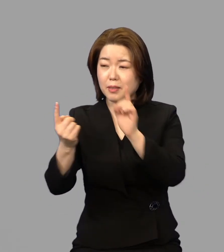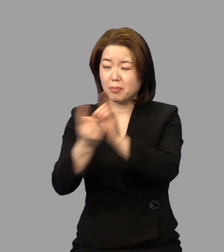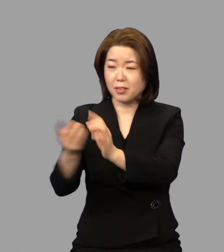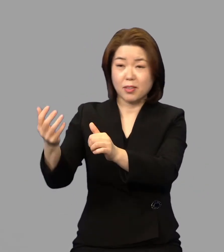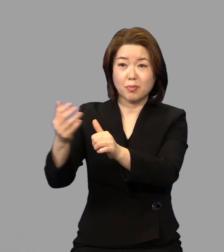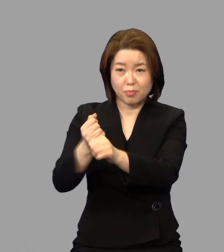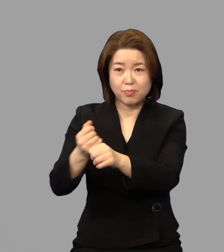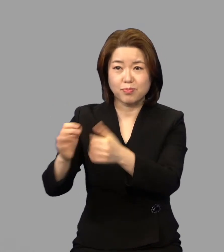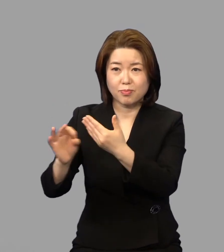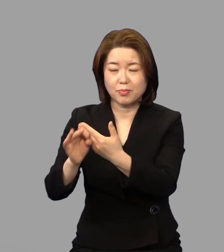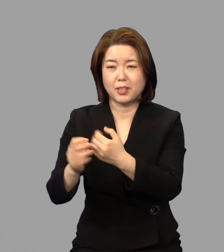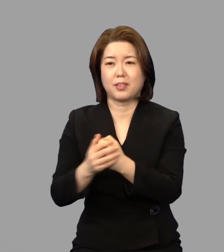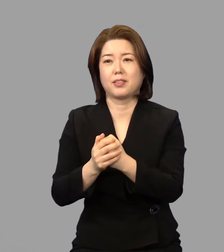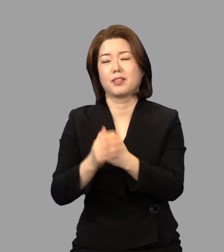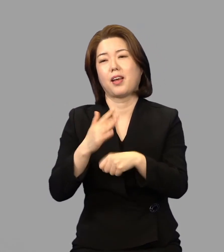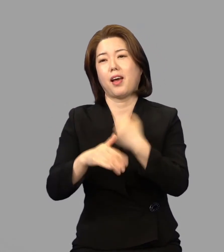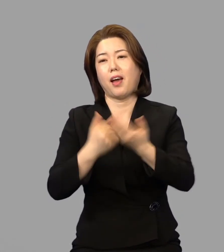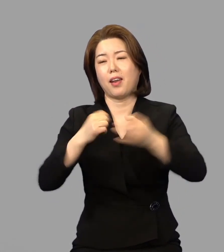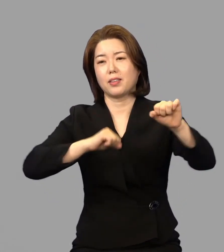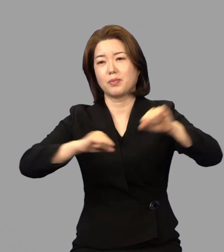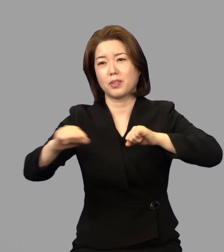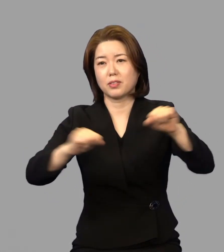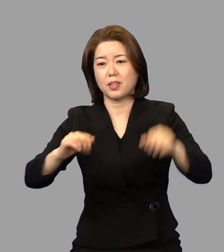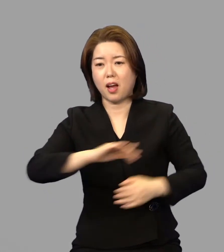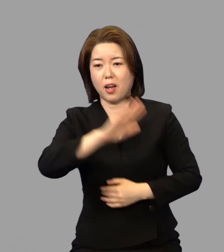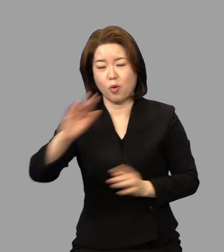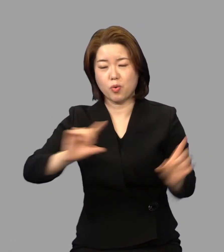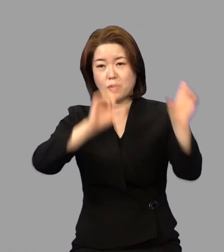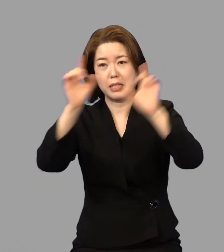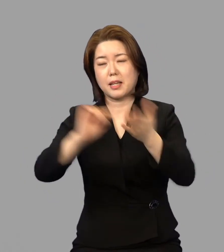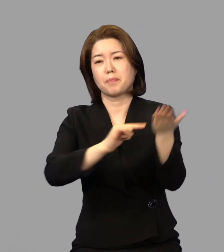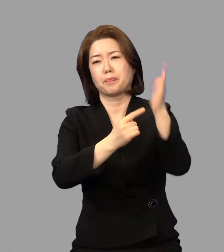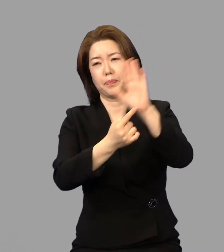붙잡으면 하나님의 역사가 우리 삶에 나타나요.